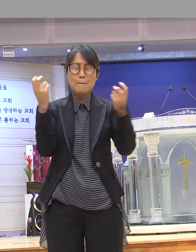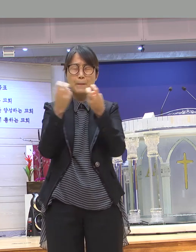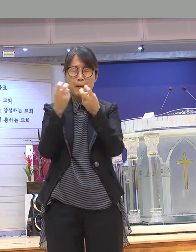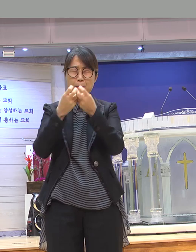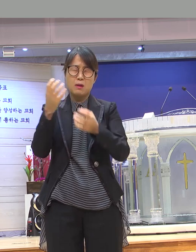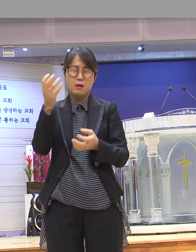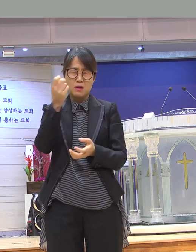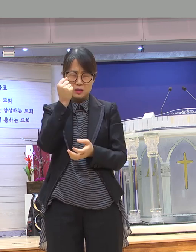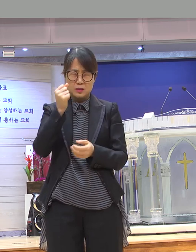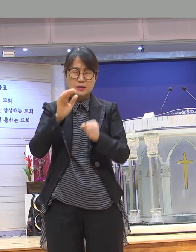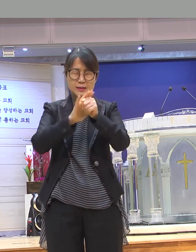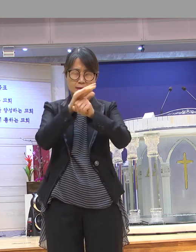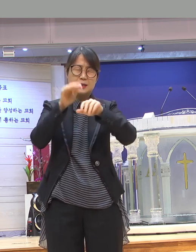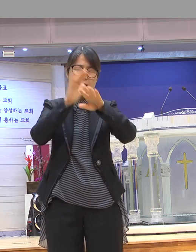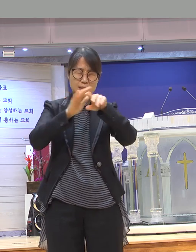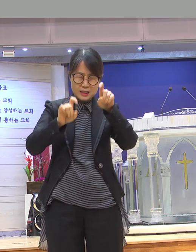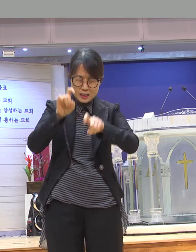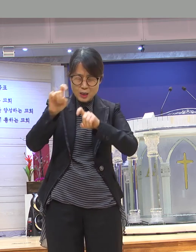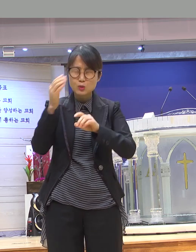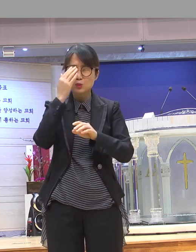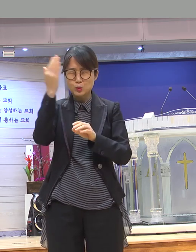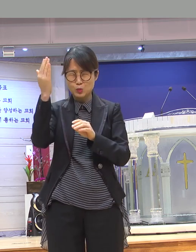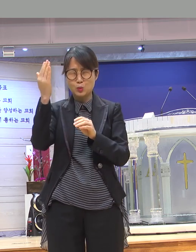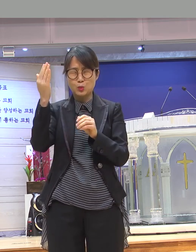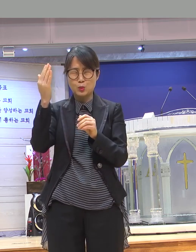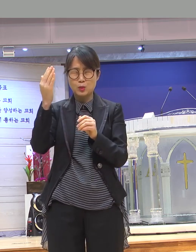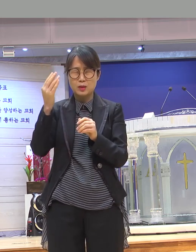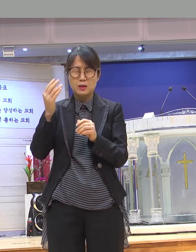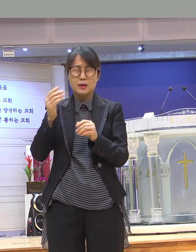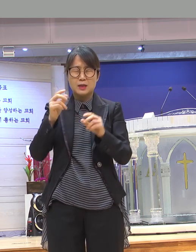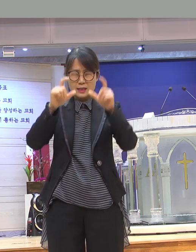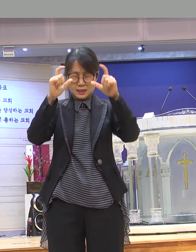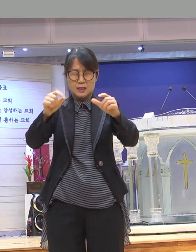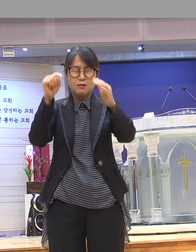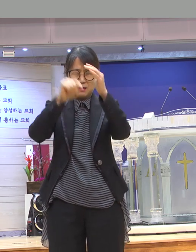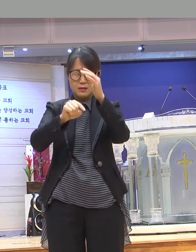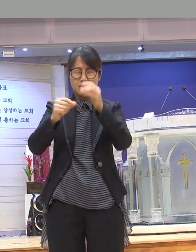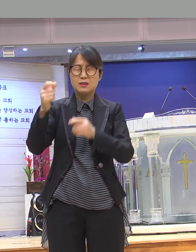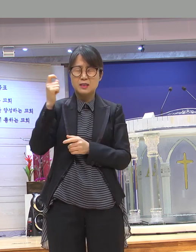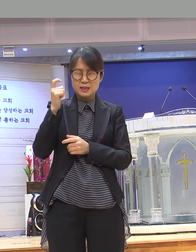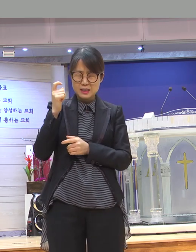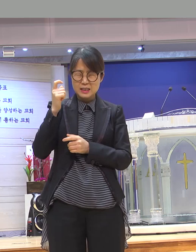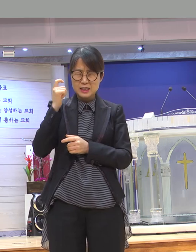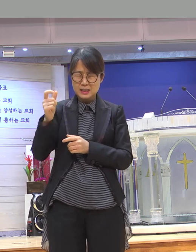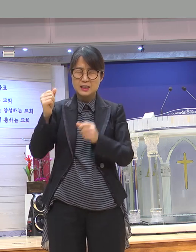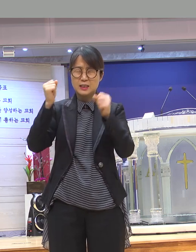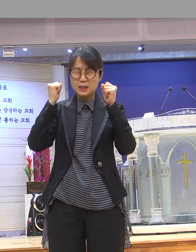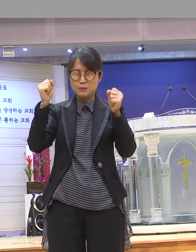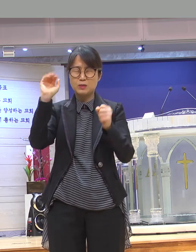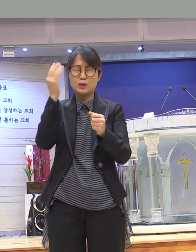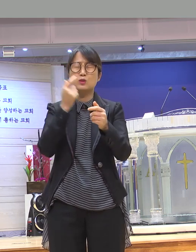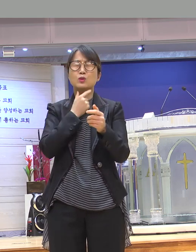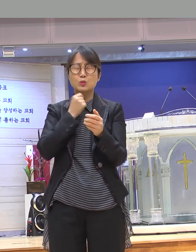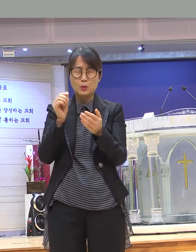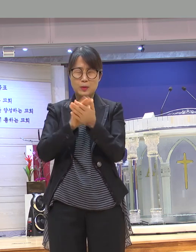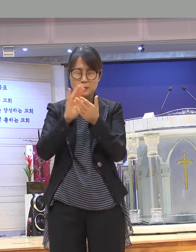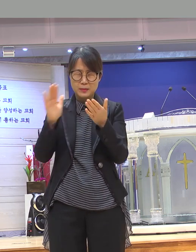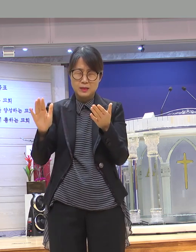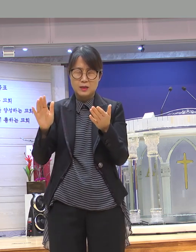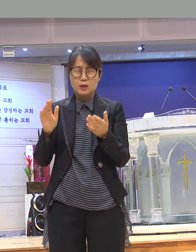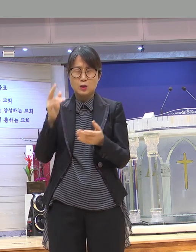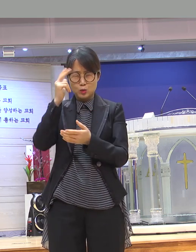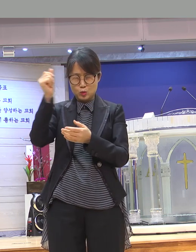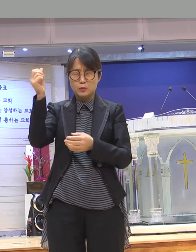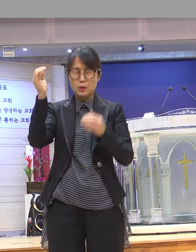방법으로 사랑을 실천하고 지역 공동체 내에서 든든한 버팀목이 되기를 소원합니다. 주님의